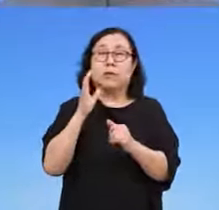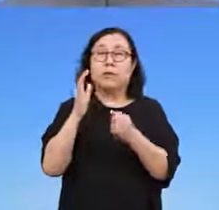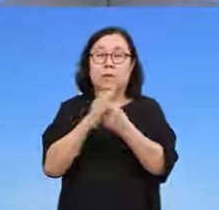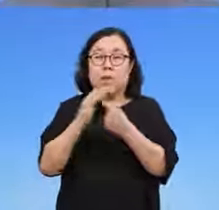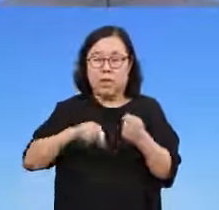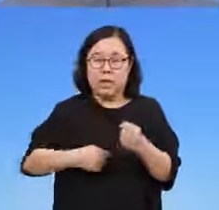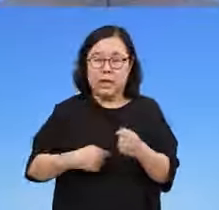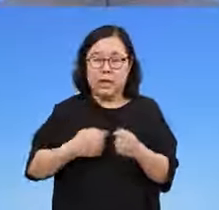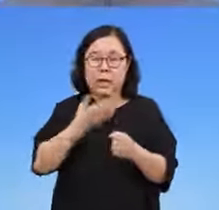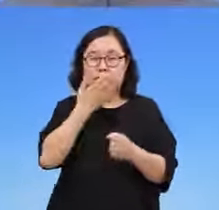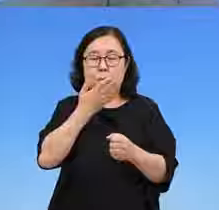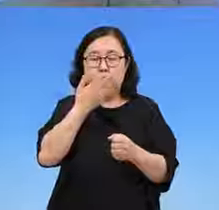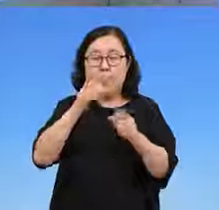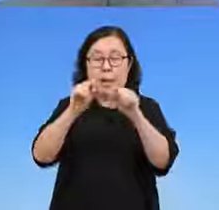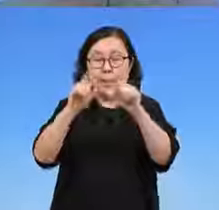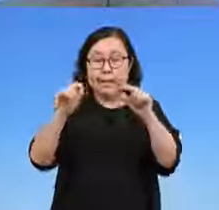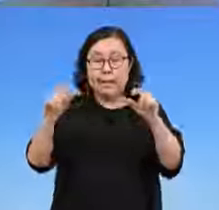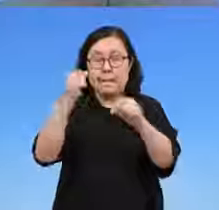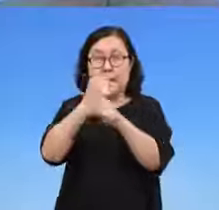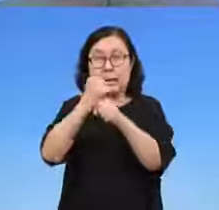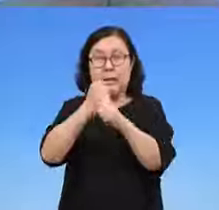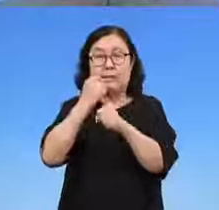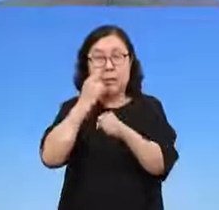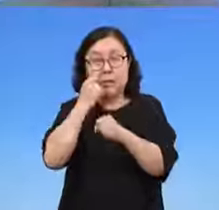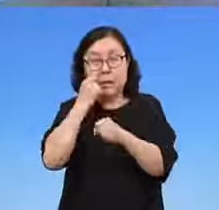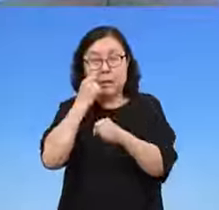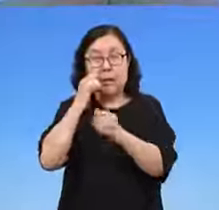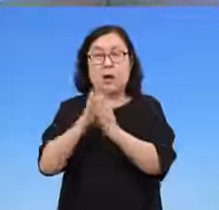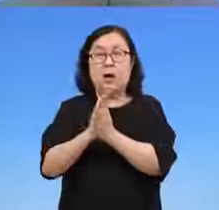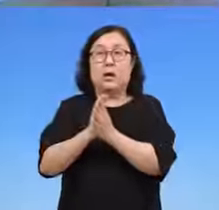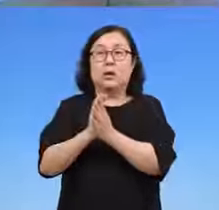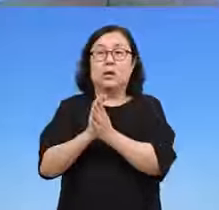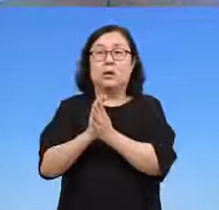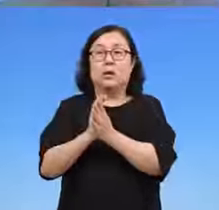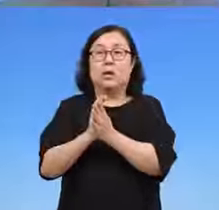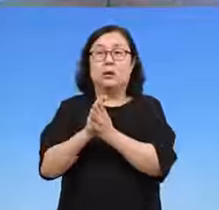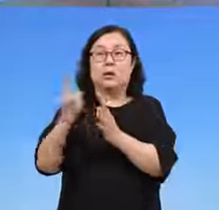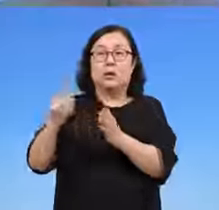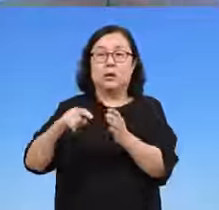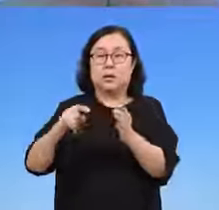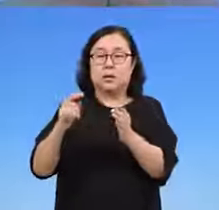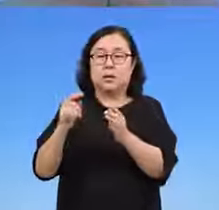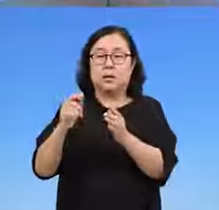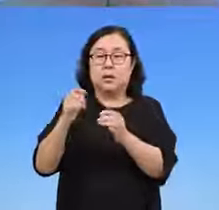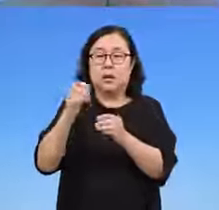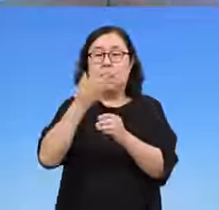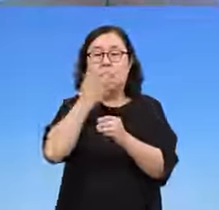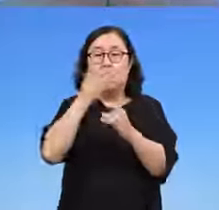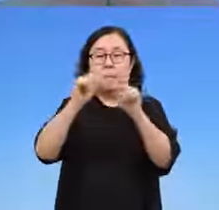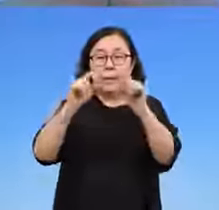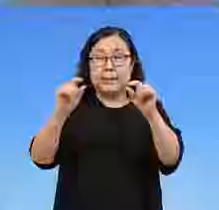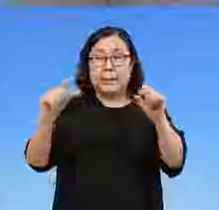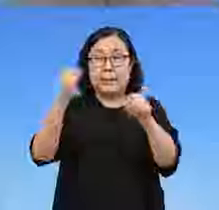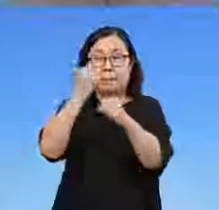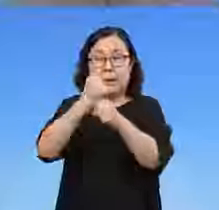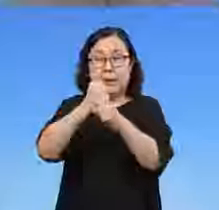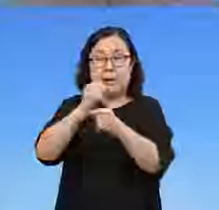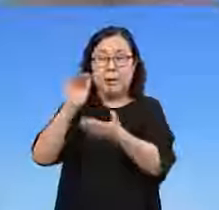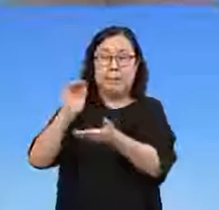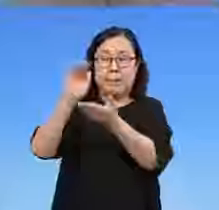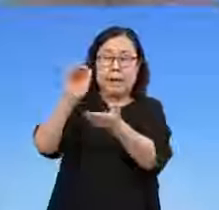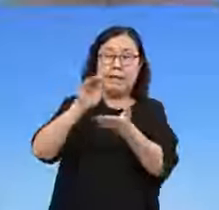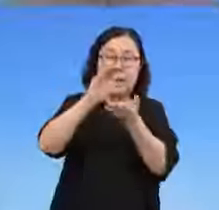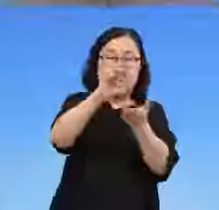분들을 위하여 정성껏 지금 여기 드림센터에서 반찬을 만들어서 배달을 하시는데, 이제 코로나로 이게 지금 어려운